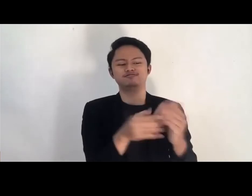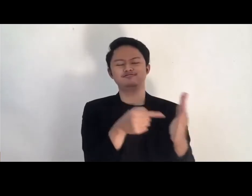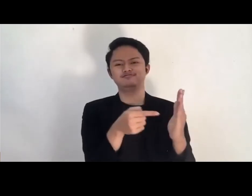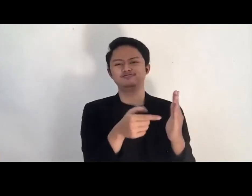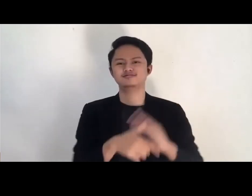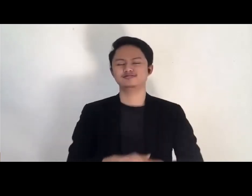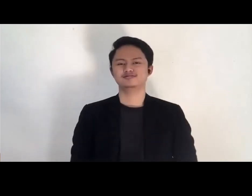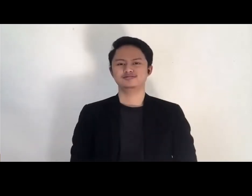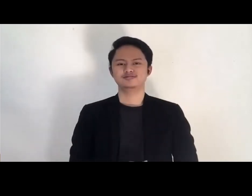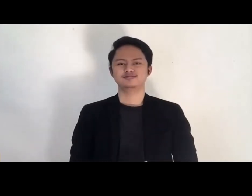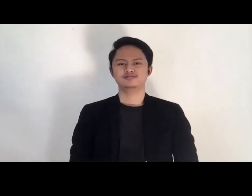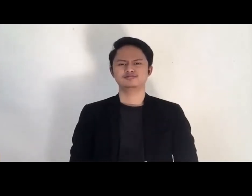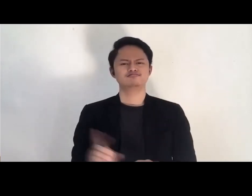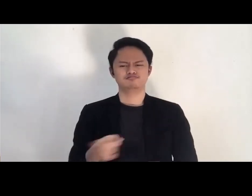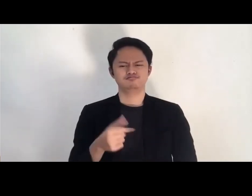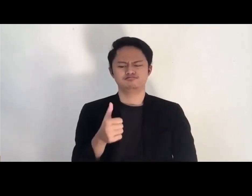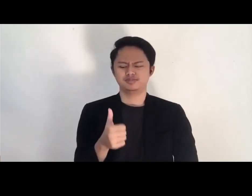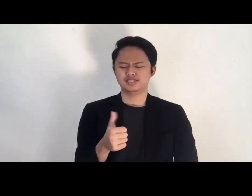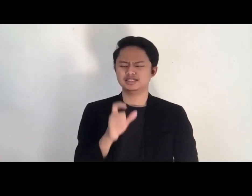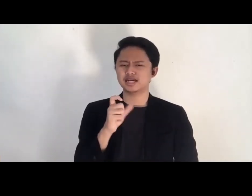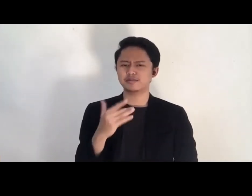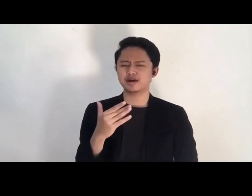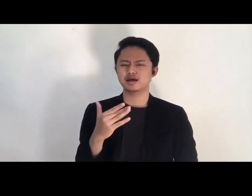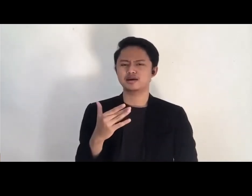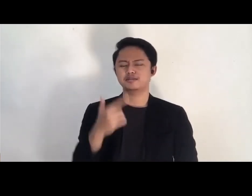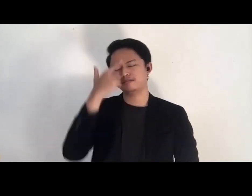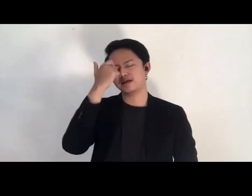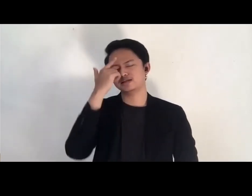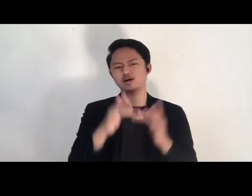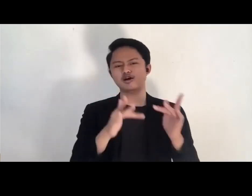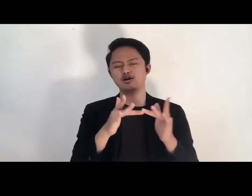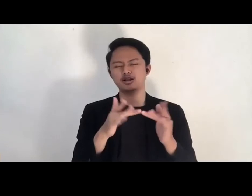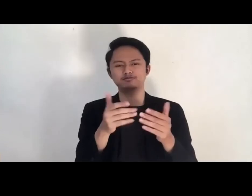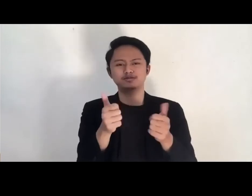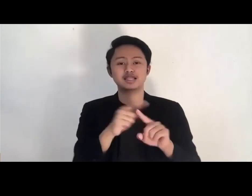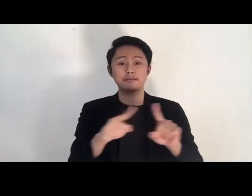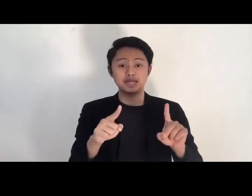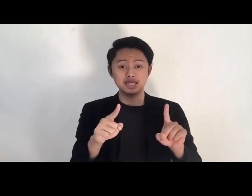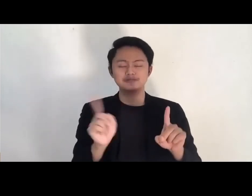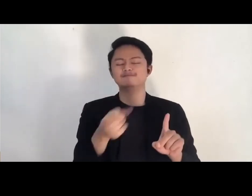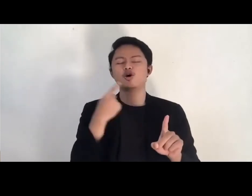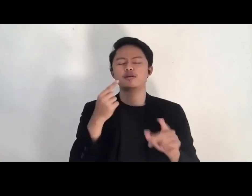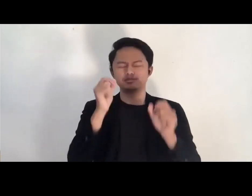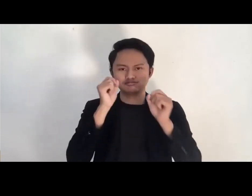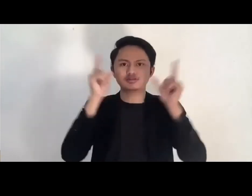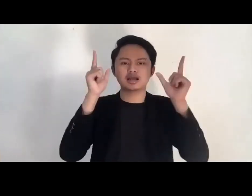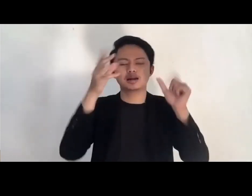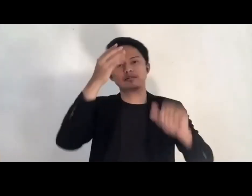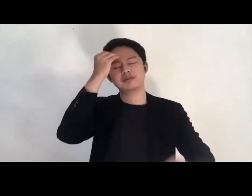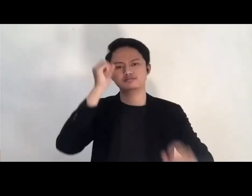mestinya bisa kami lakukan dengan model pembelajaran daring. Tetapi kami menyadari bahwa